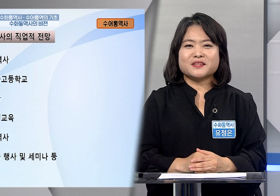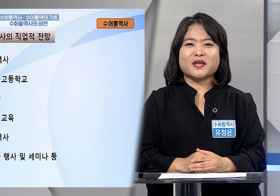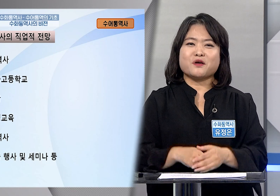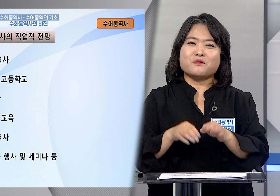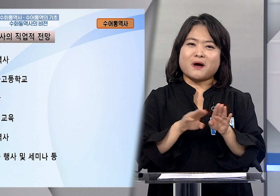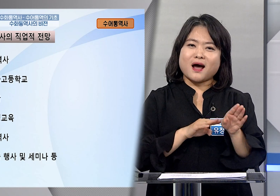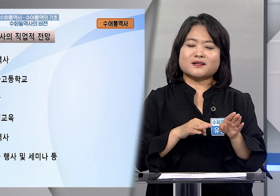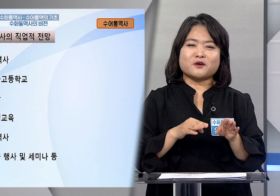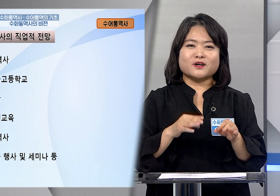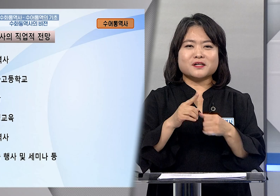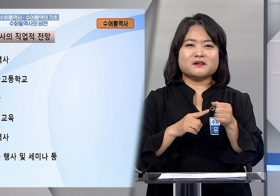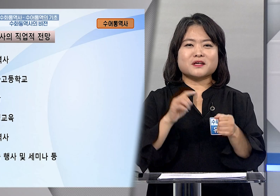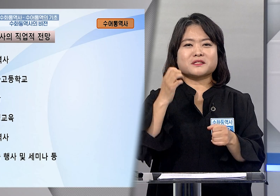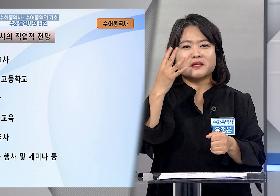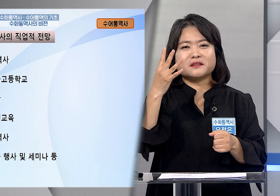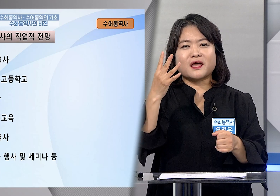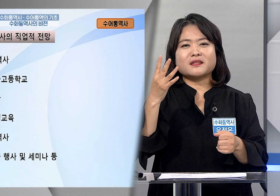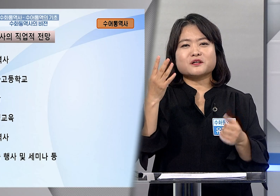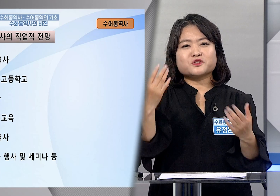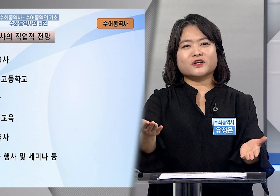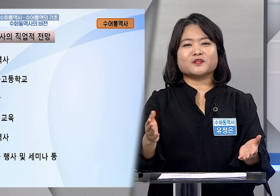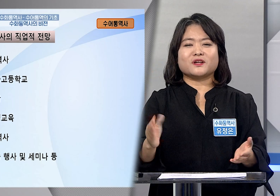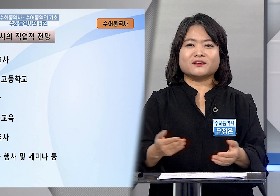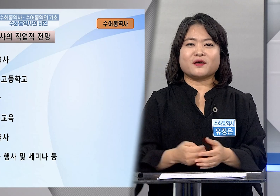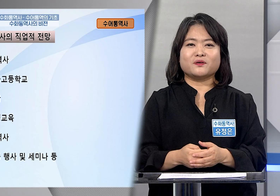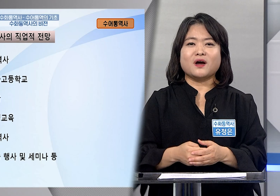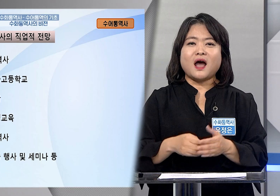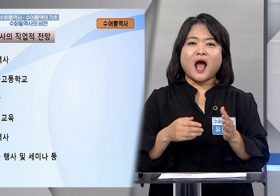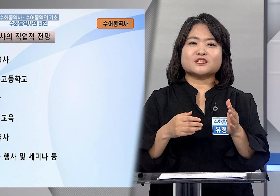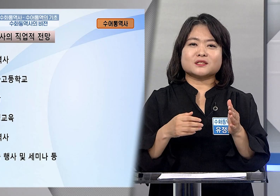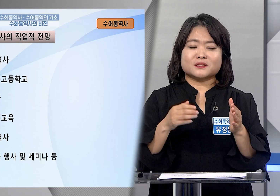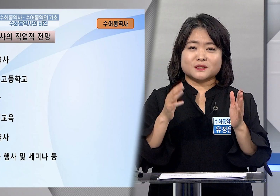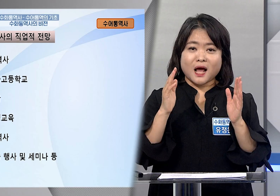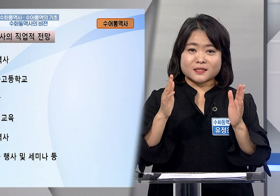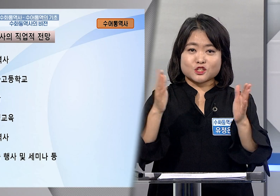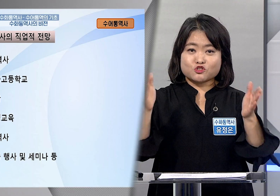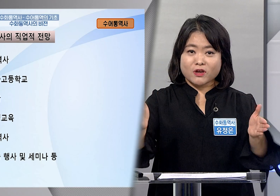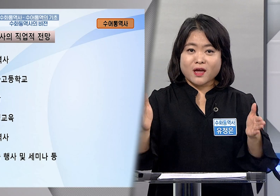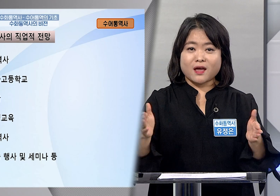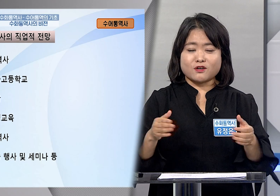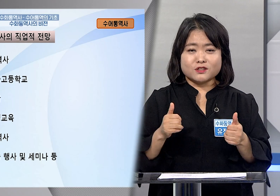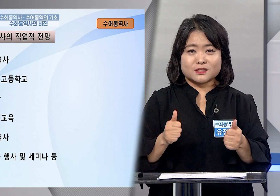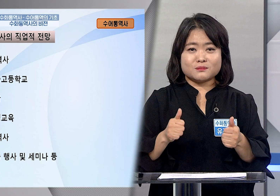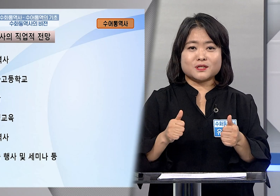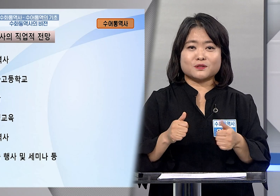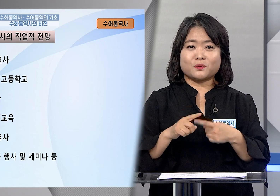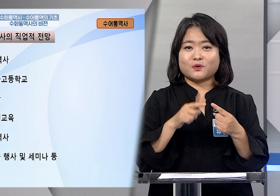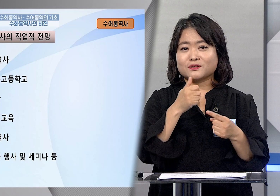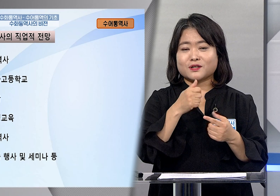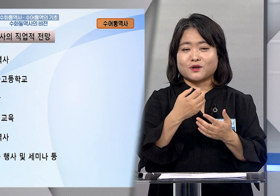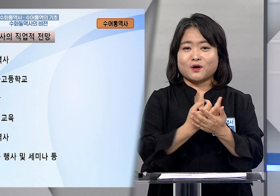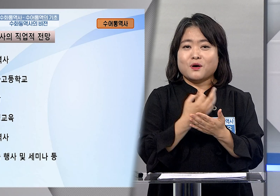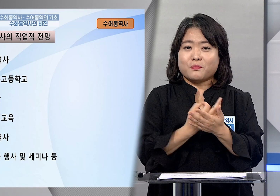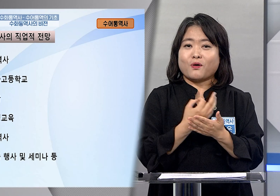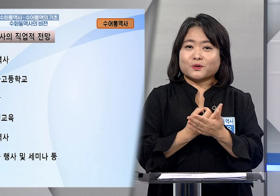네, 방학이 거의 1년에 4달을 쉬어야 되는데요. 학기 중에 열심히 통역을 해서 벌어도